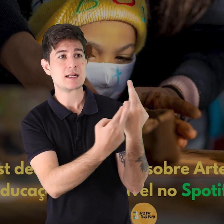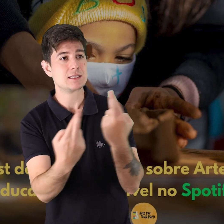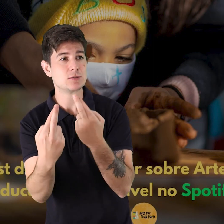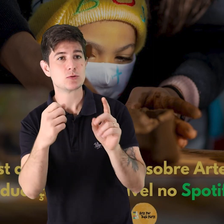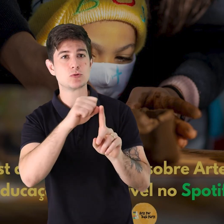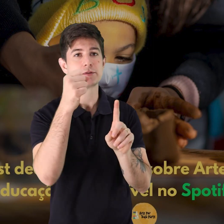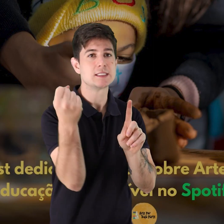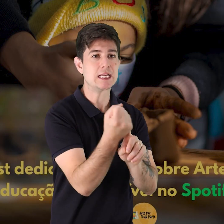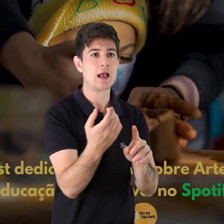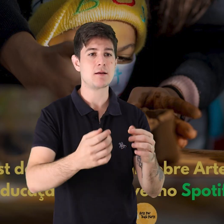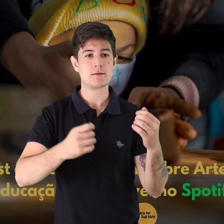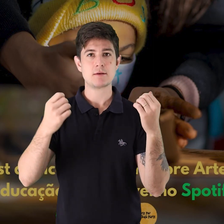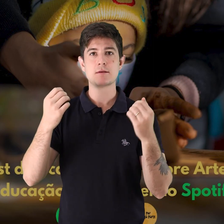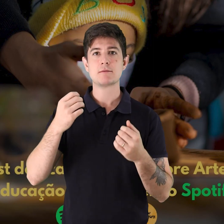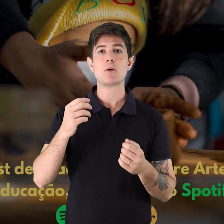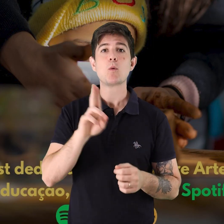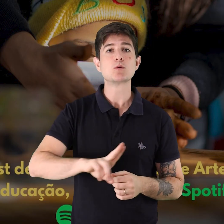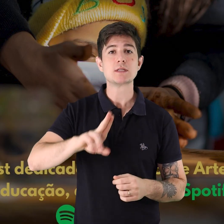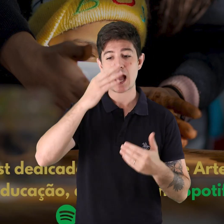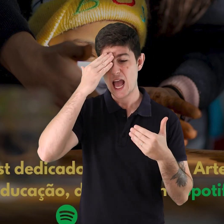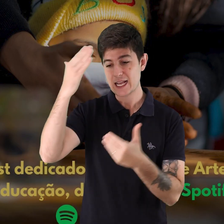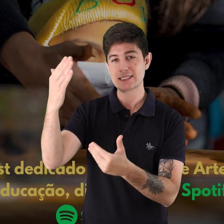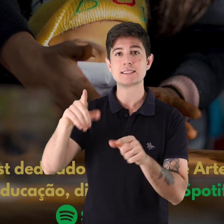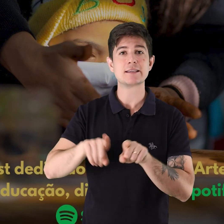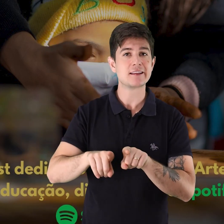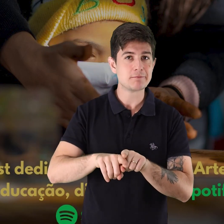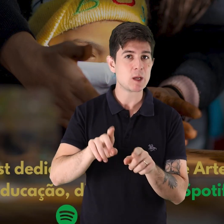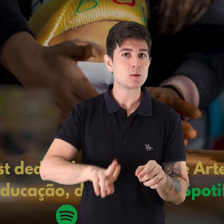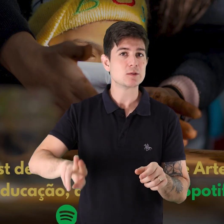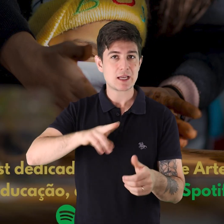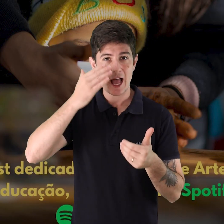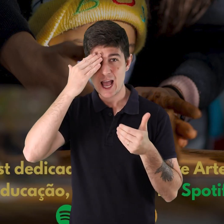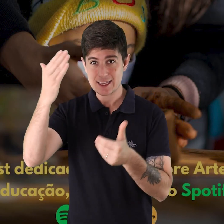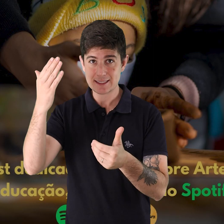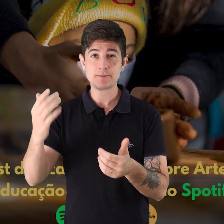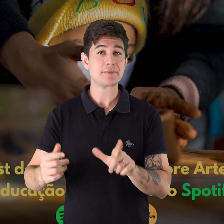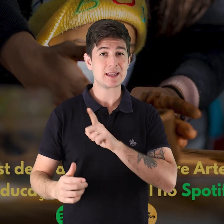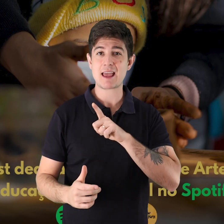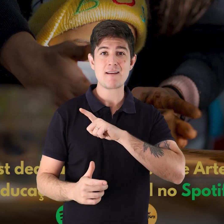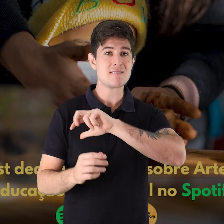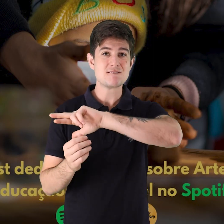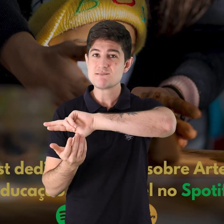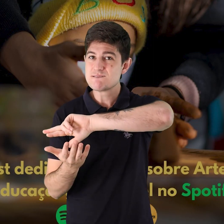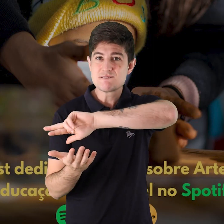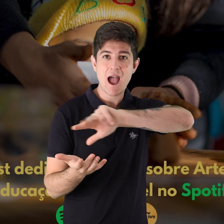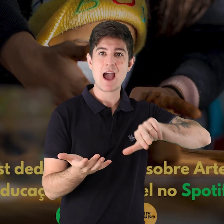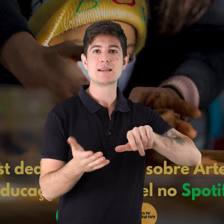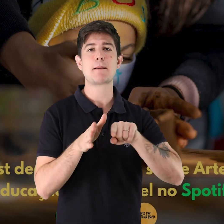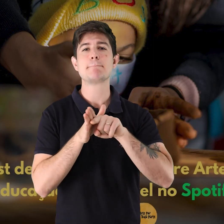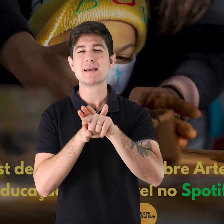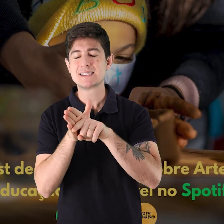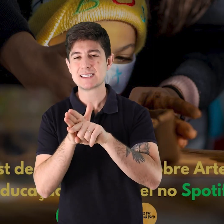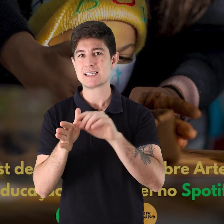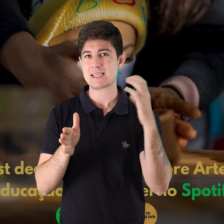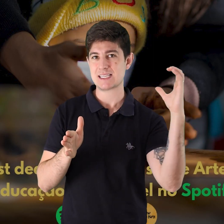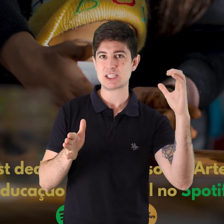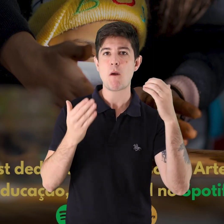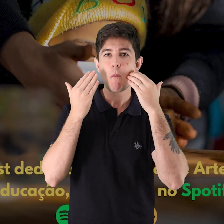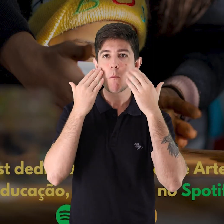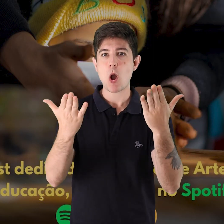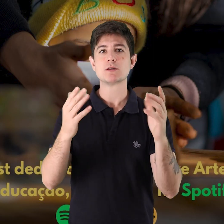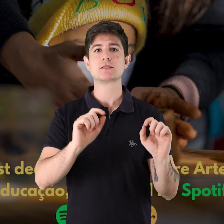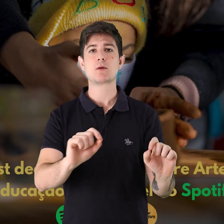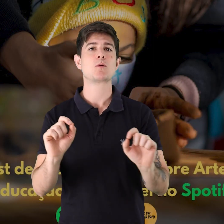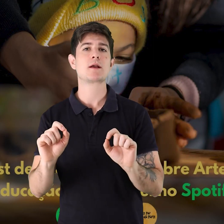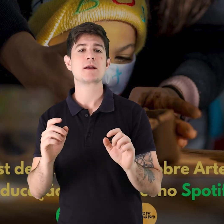relações sociais, o exercício da gratidão. Então, várias pesquisas científicas, né, mostram quais